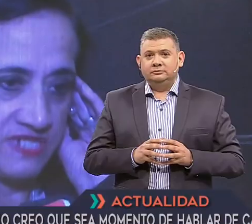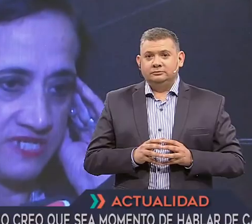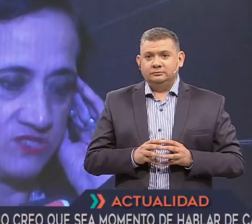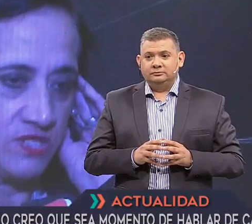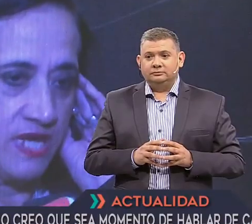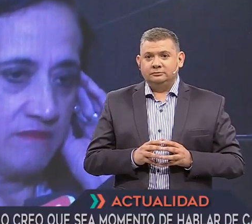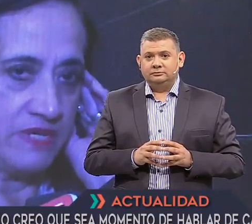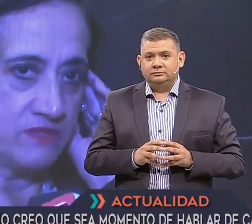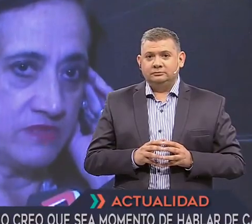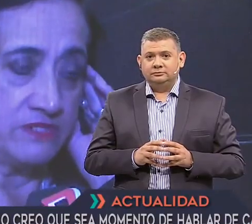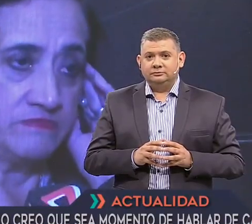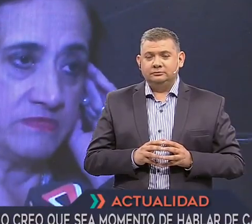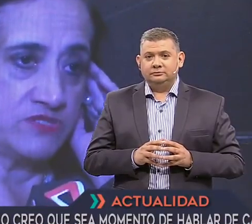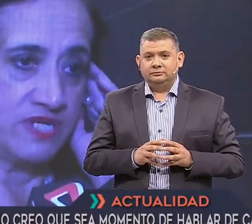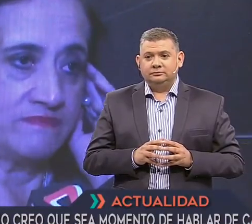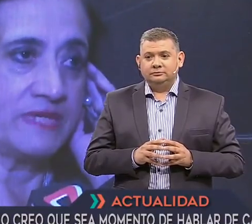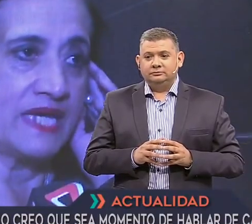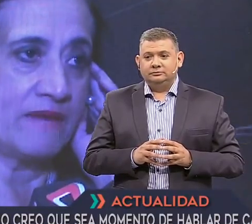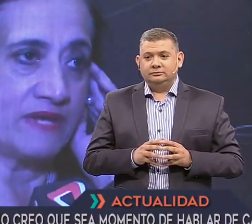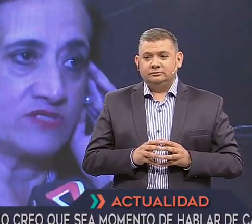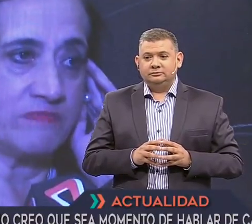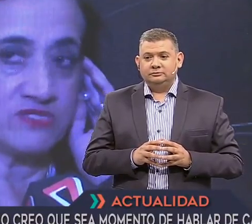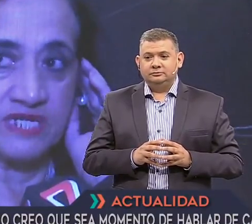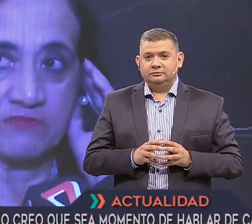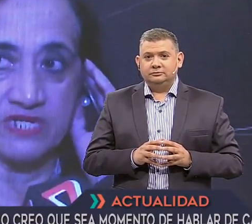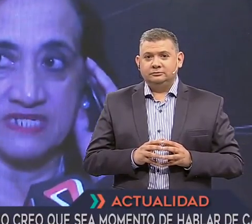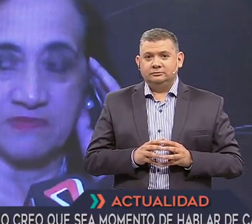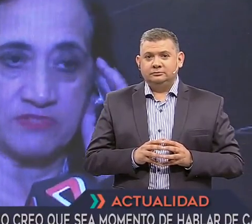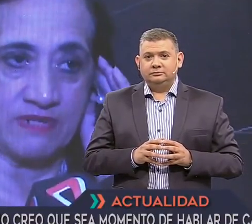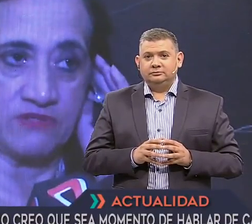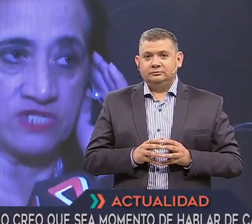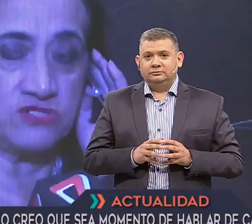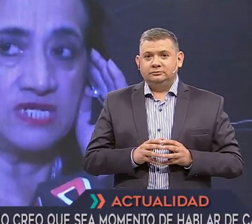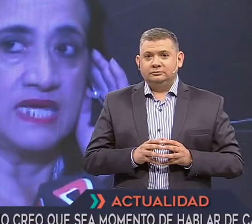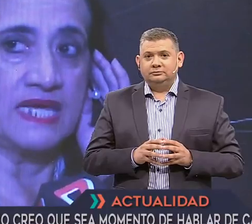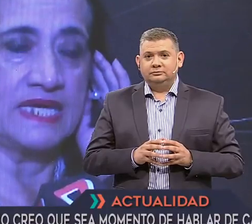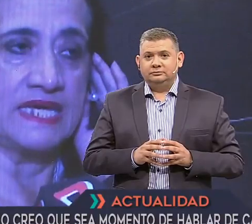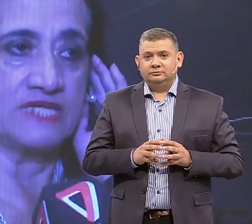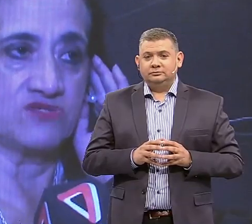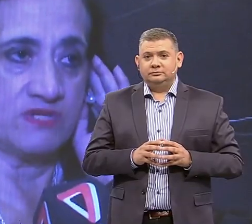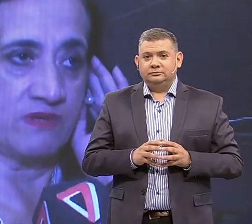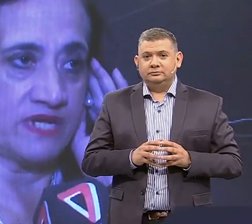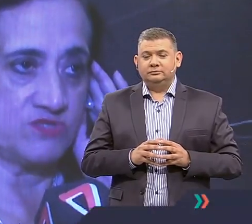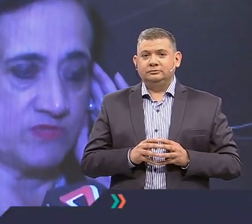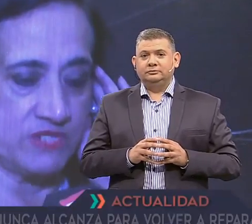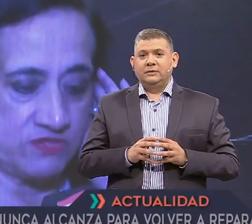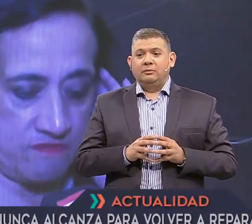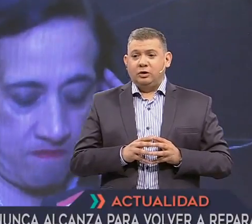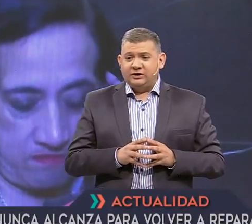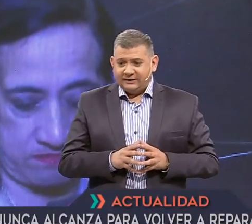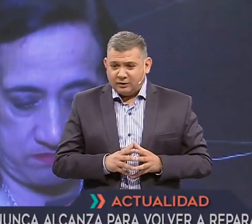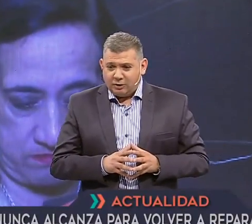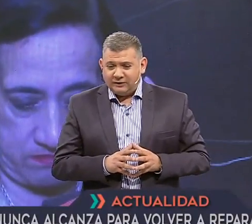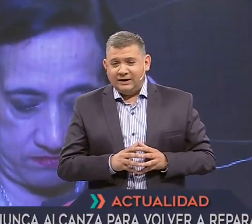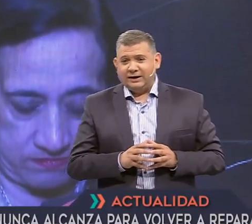que se hizo. Uh-huh. Pero bueno, no sé, habrán otras personas que pueden hacer el mismo trabajo que yo. Eso se evaluará en su momento. Bueno,